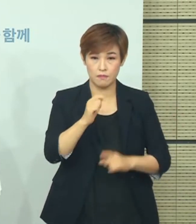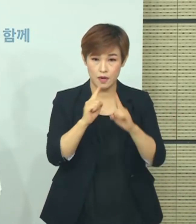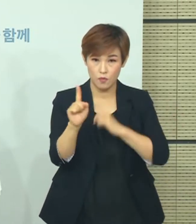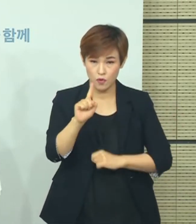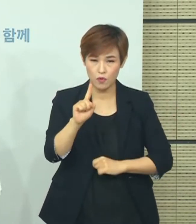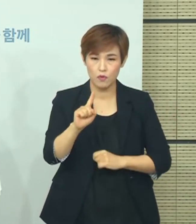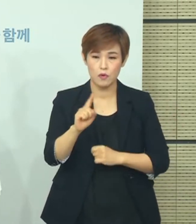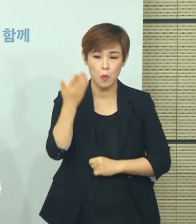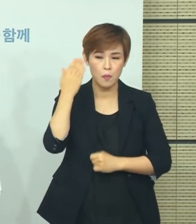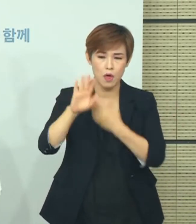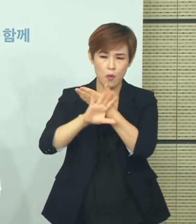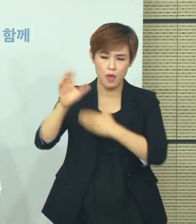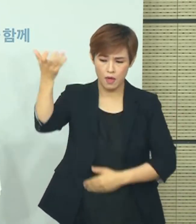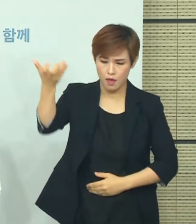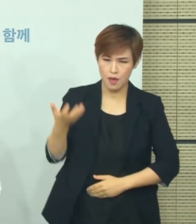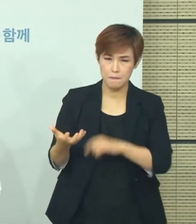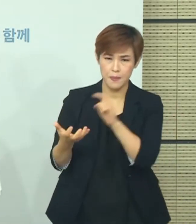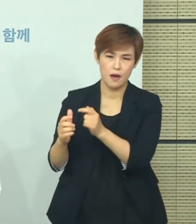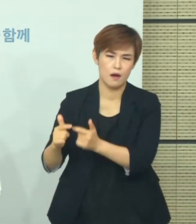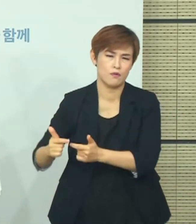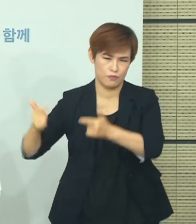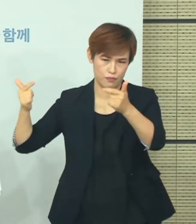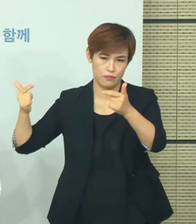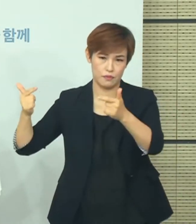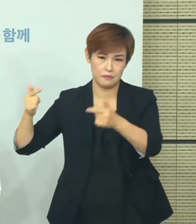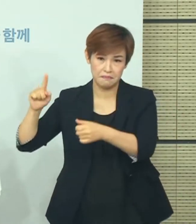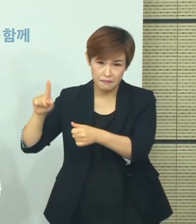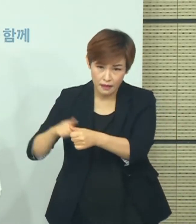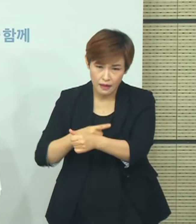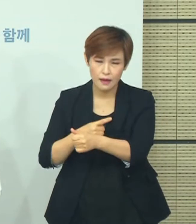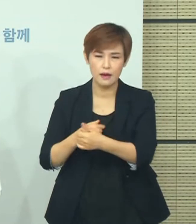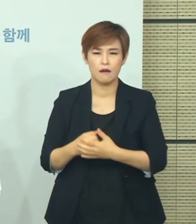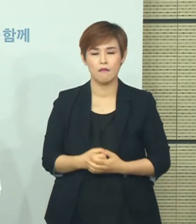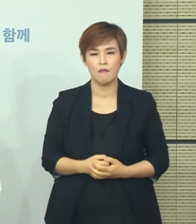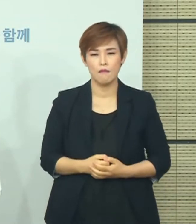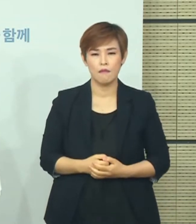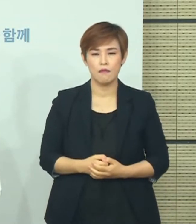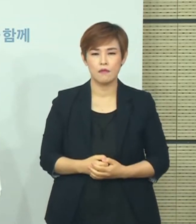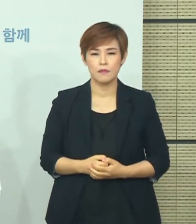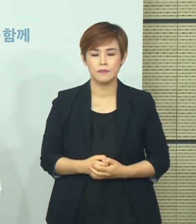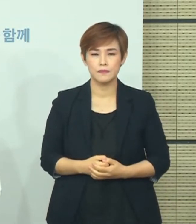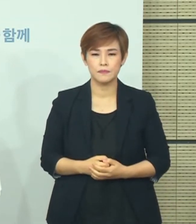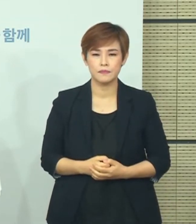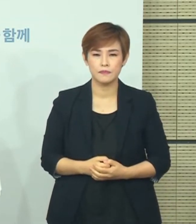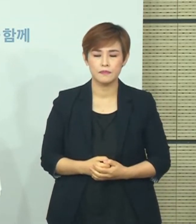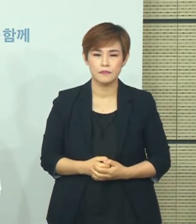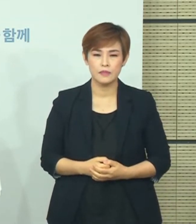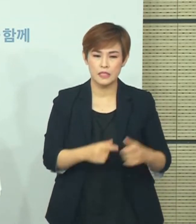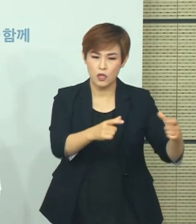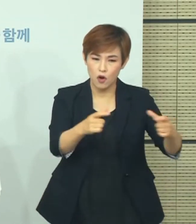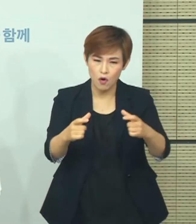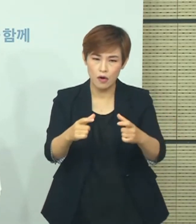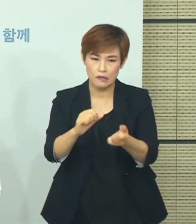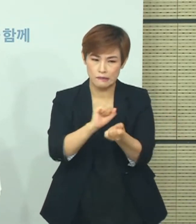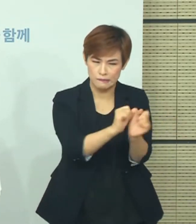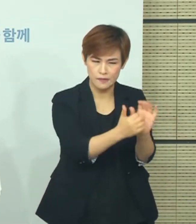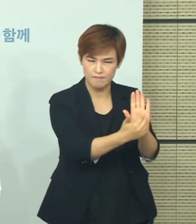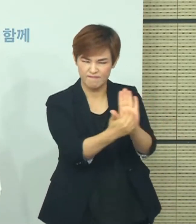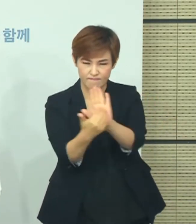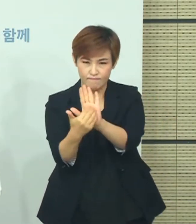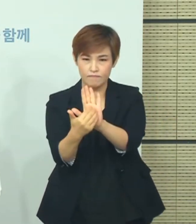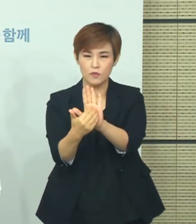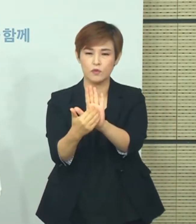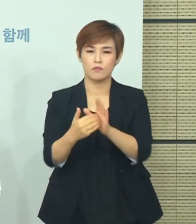최근 해외 유입 확진자가 크게 증가한 만큼 그간 개방성을 유지하면서도 지역사회 감염을 최소화할